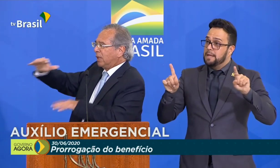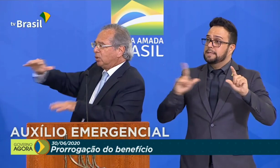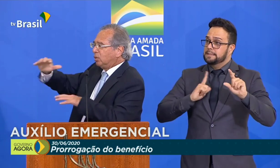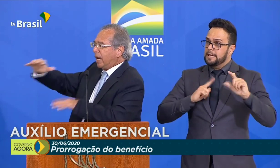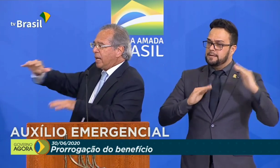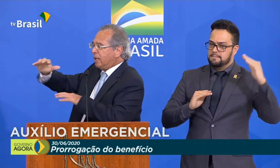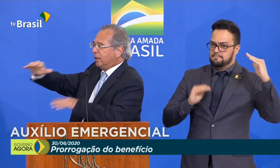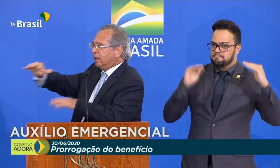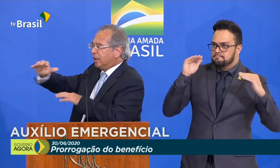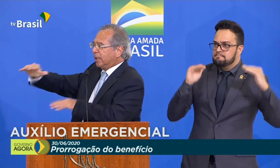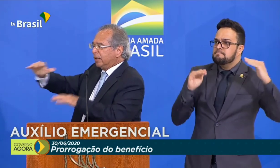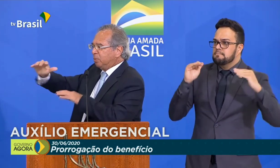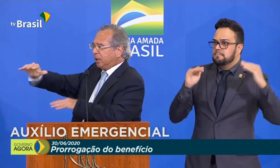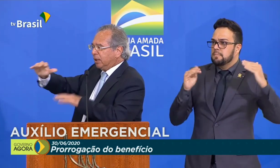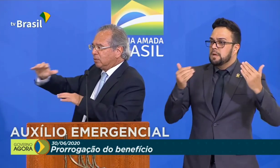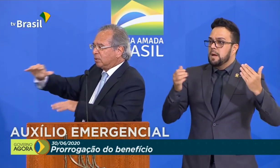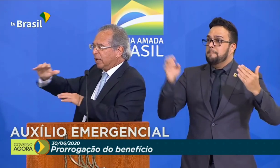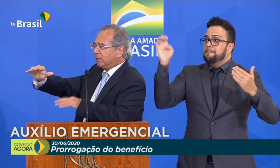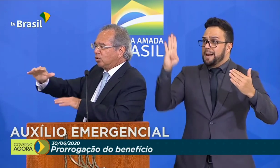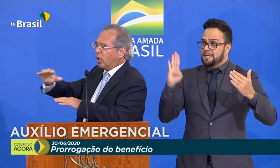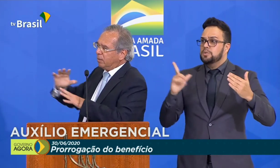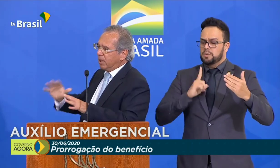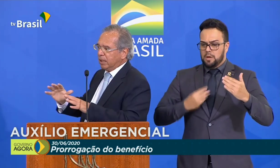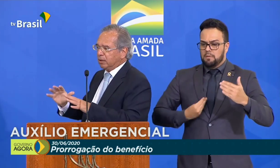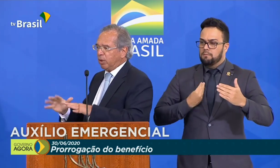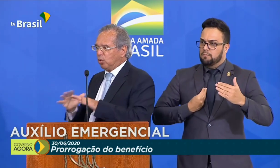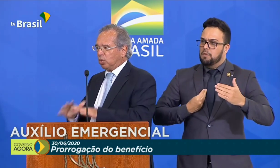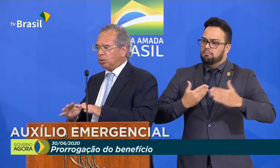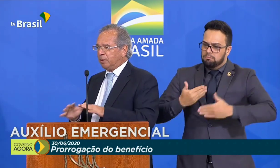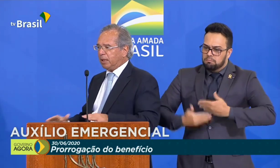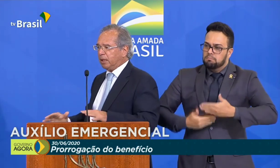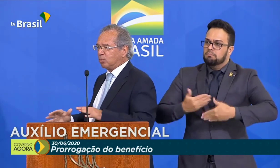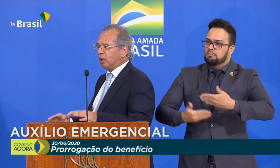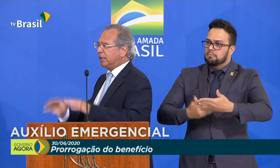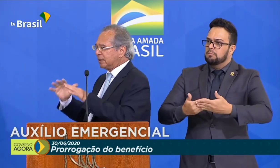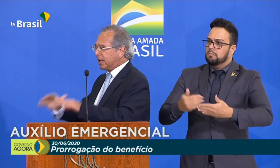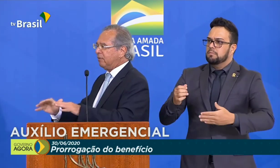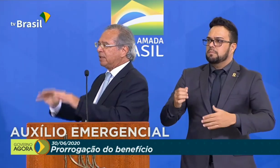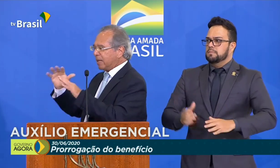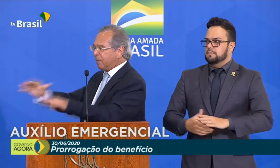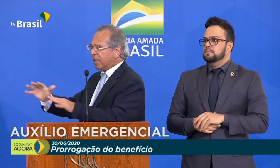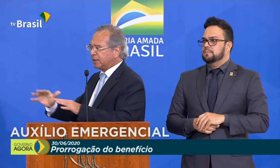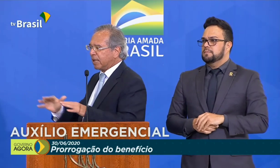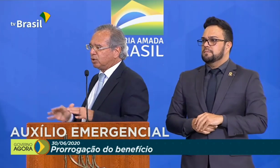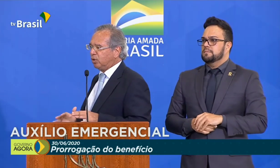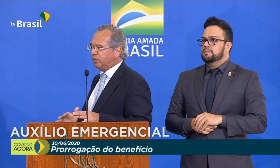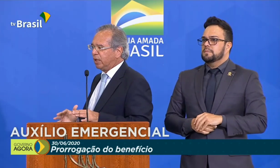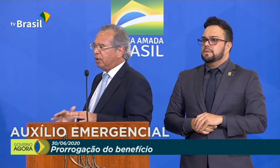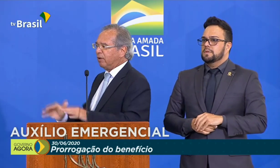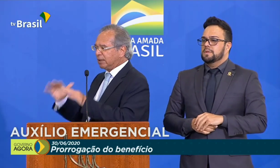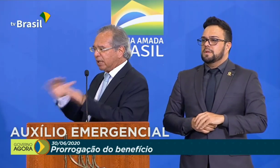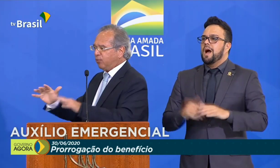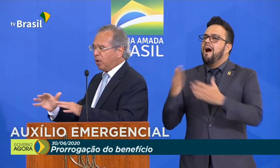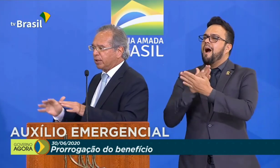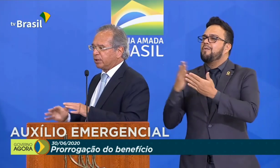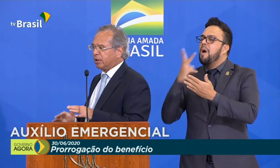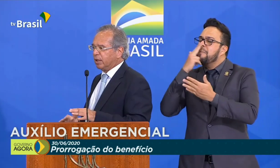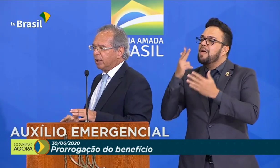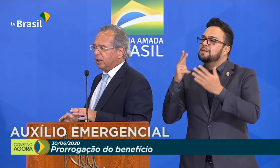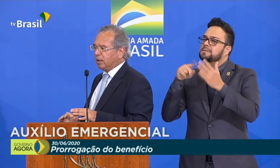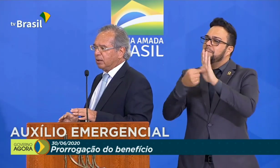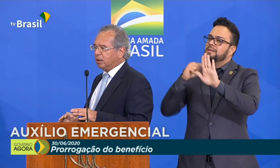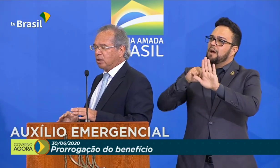seja, o Brasil está respirando, está só hibernando, é o urso hibernando. Quando ele sair, vai sair para caçar de novo, vai sair